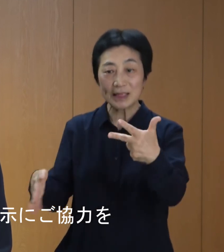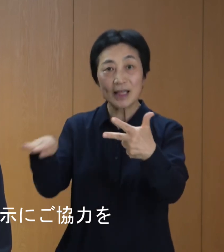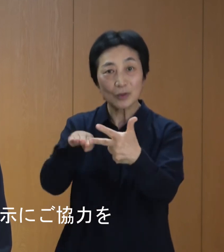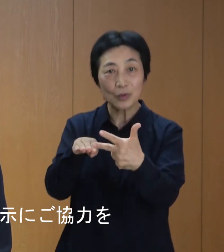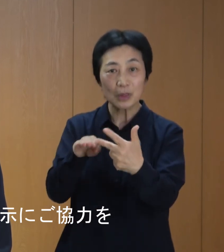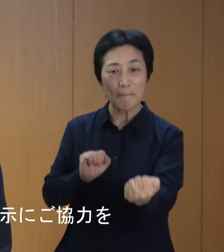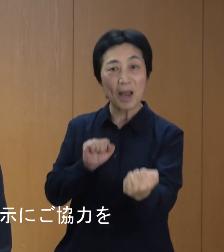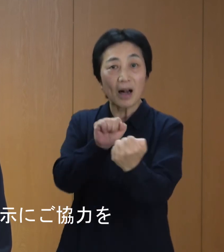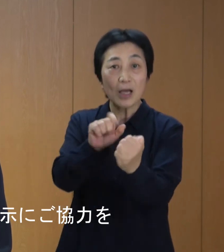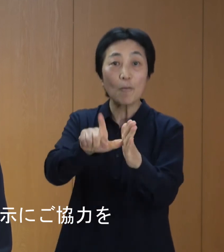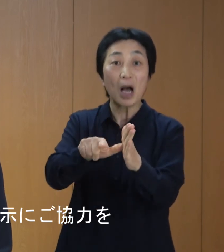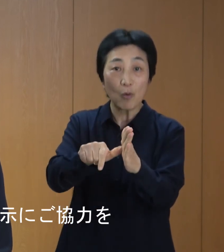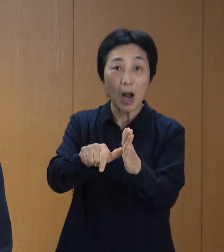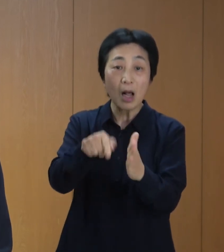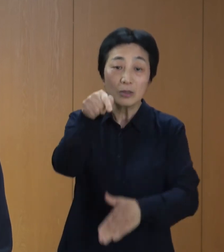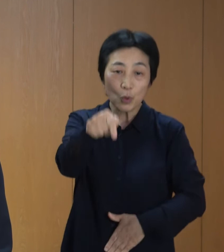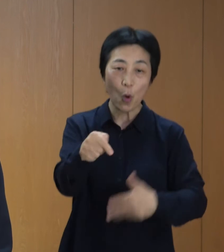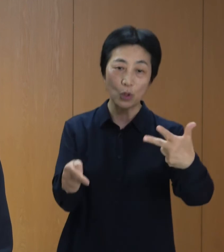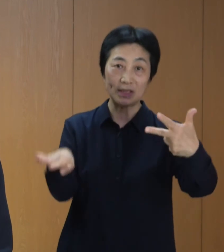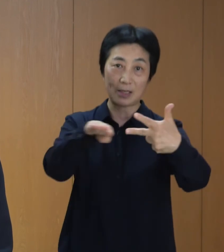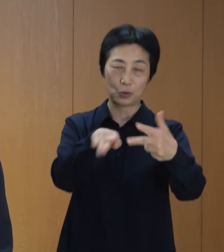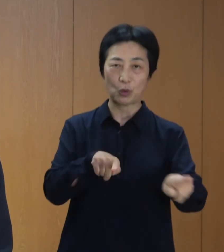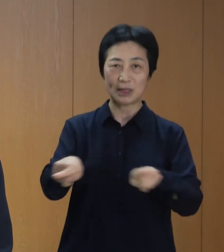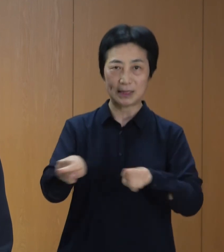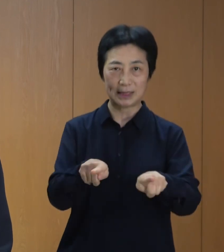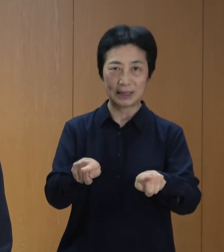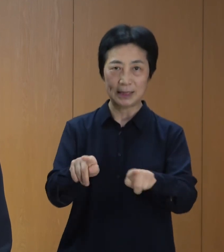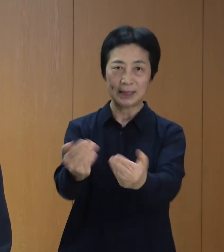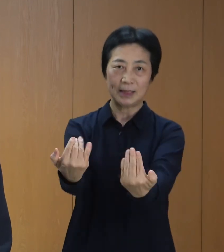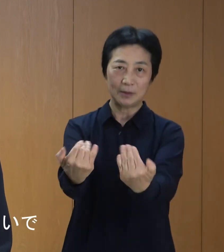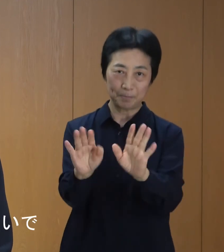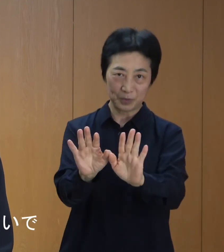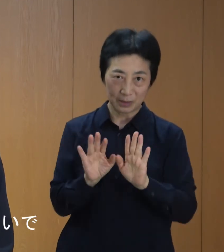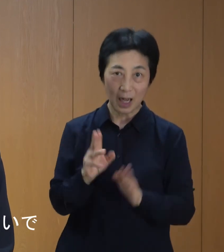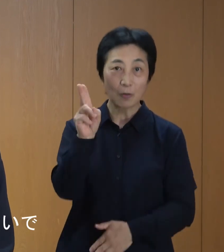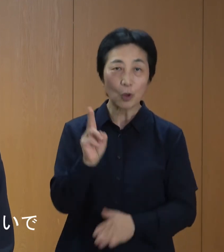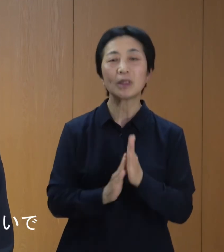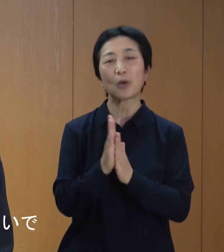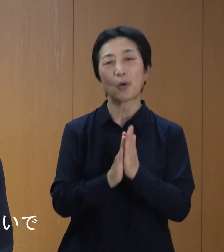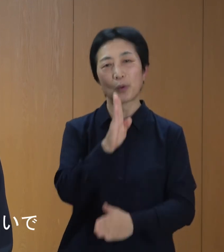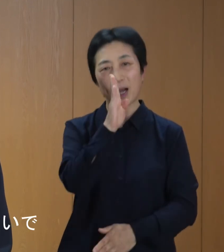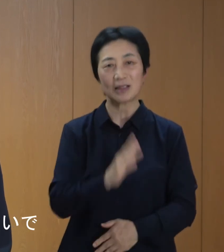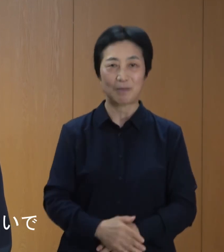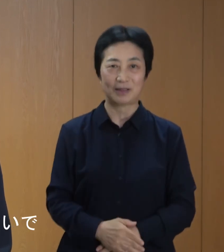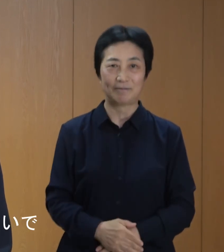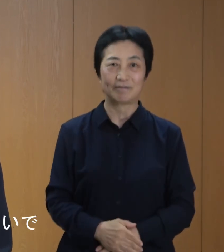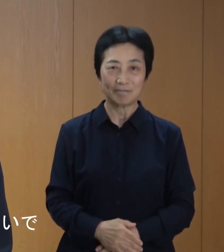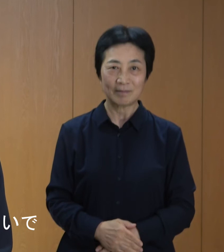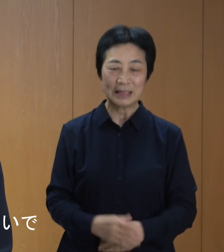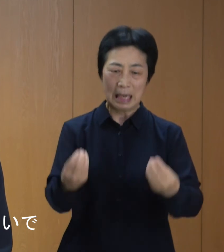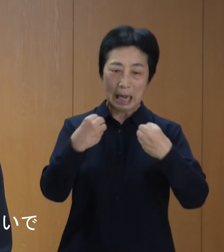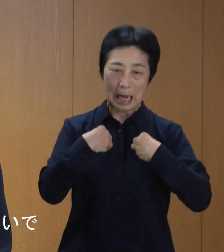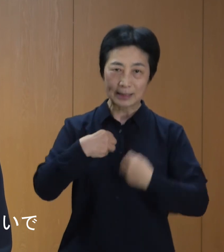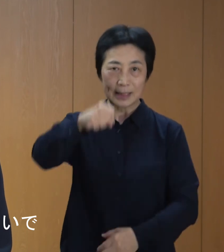施設の指示にご協力をお願いします。最後に、感染症に対する正しい知識や